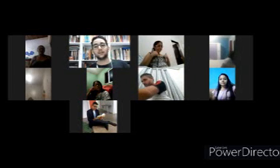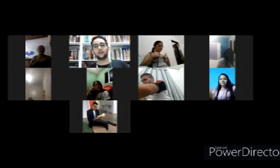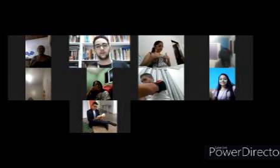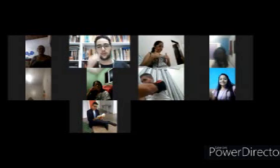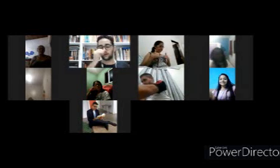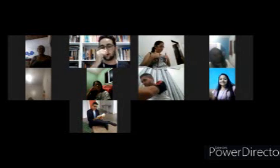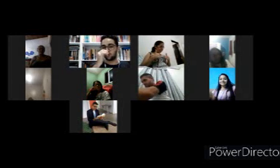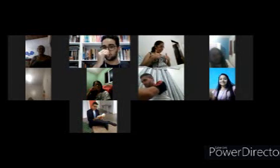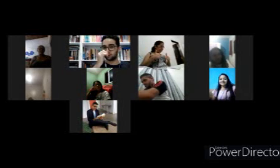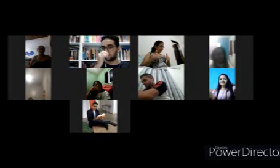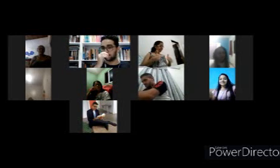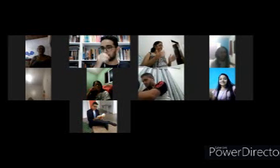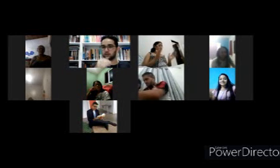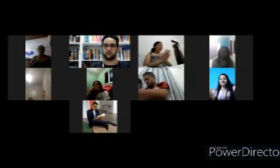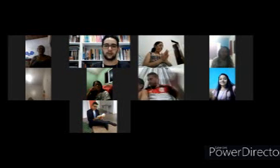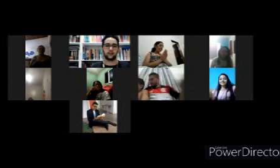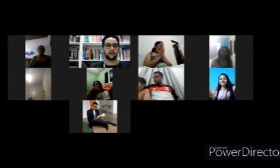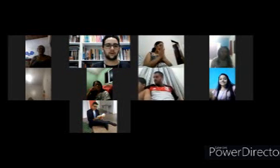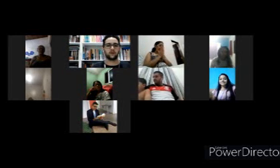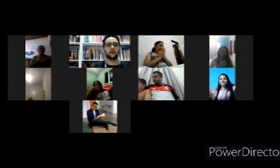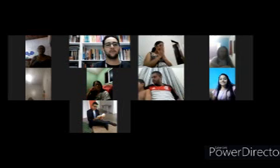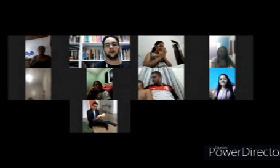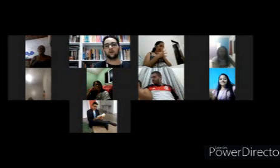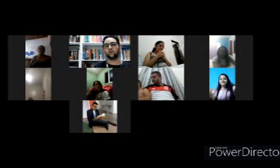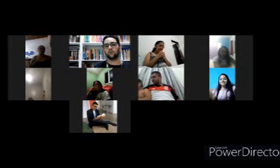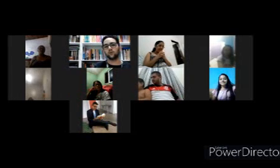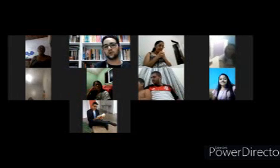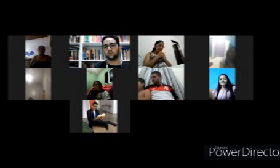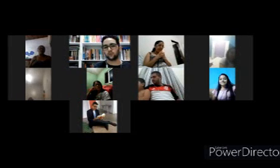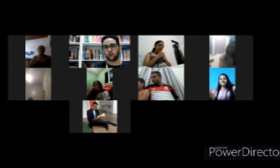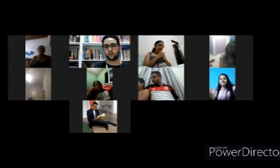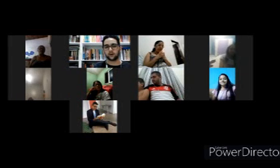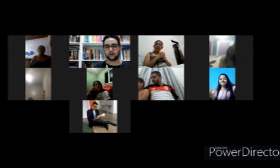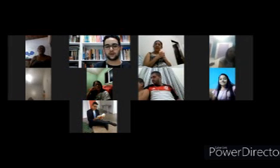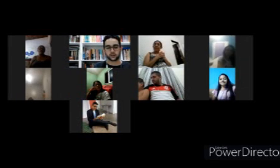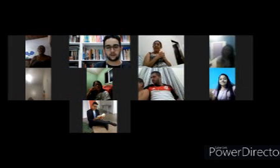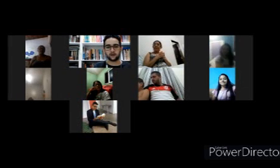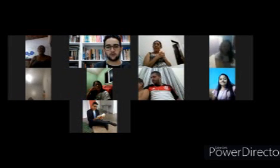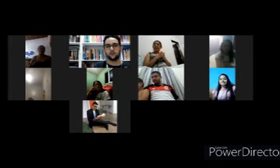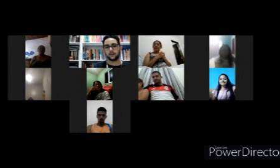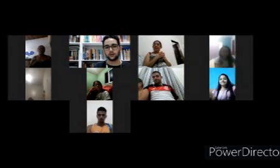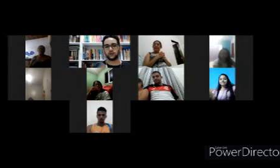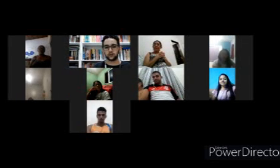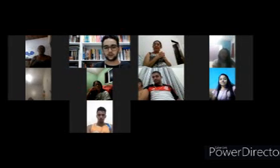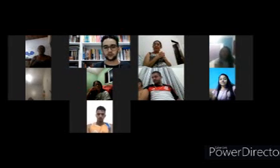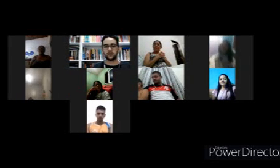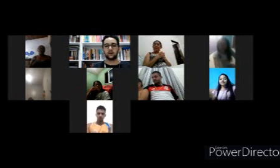Então, a gente vai continuar, a partir do treinamento agora, do último tópico que a gente trabalhou em diante, que